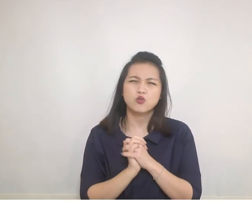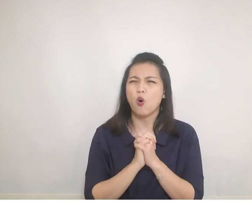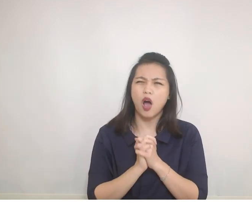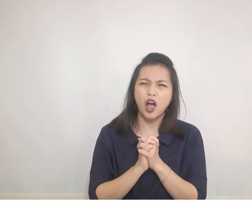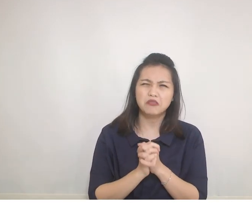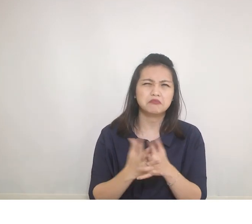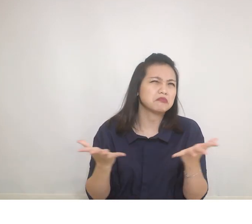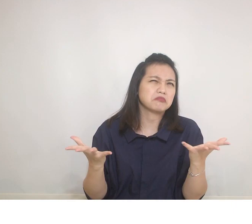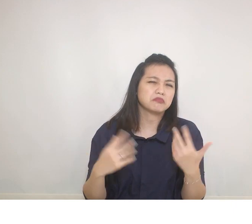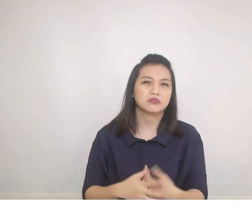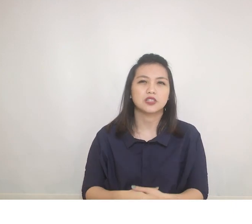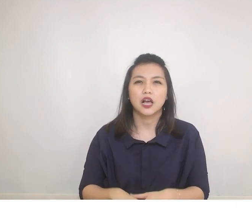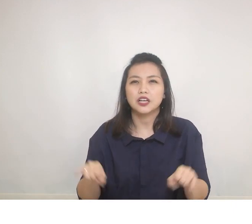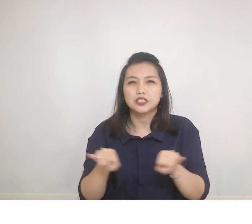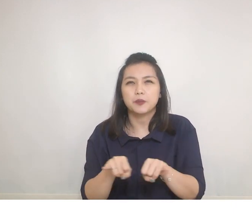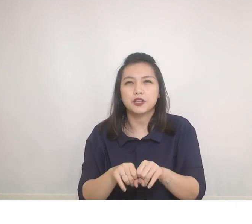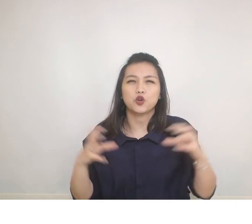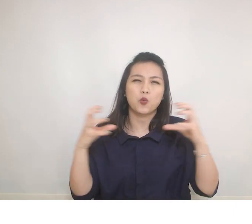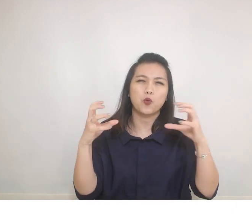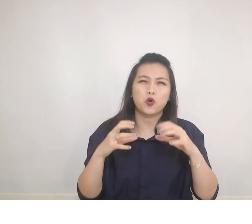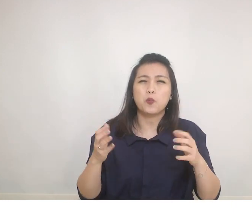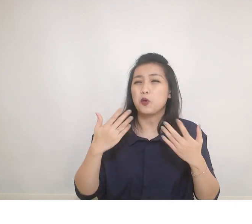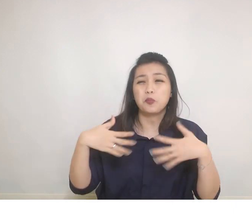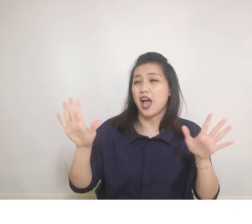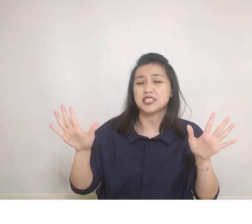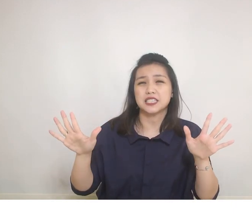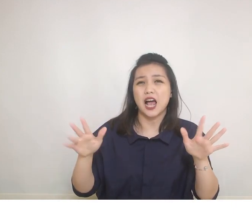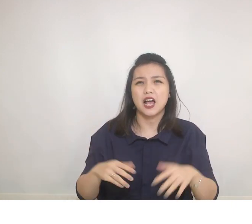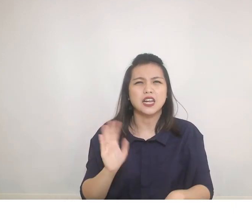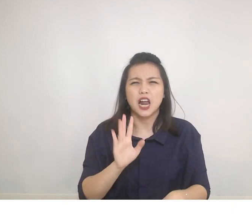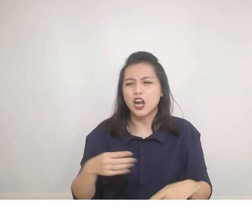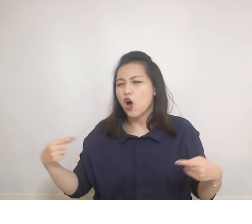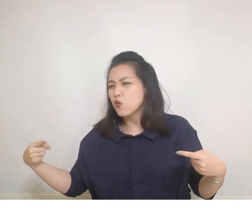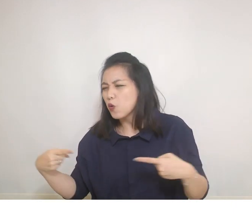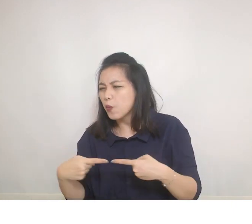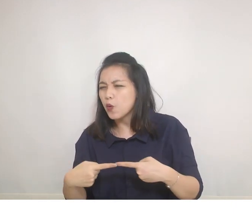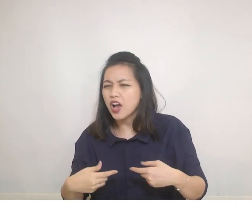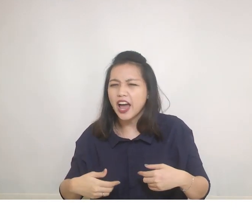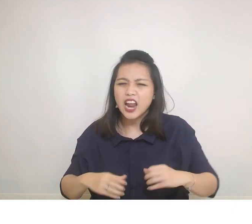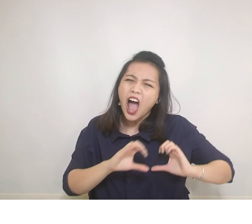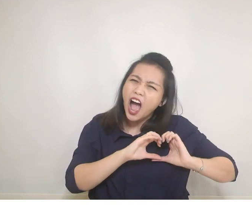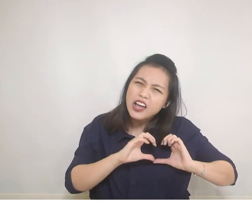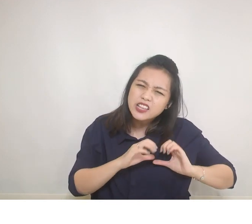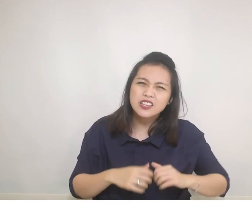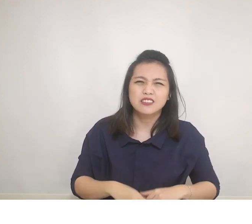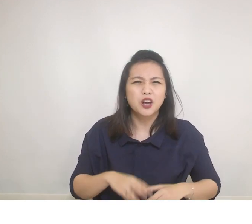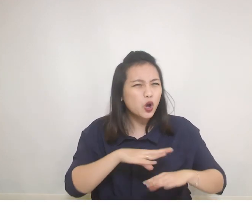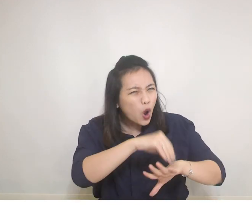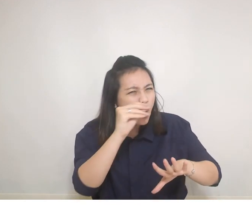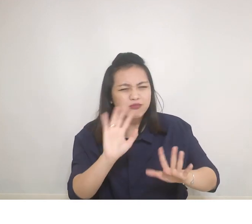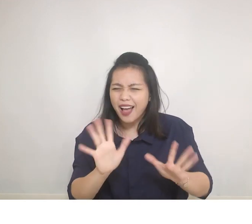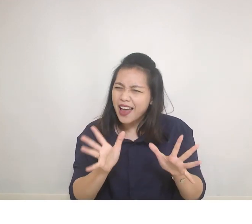angka 35. Bukan kesombongan ya, tapi benar-benar pertumbuhan itu datangnya dari Tuhan. Ketika kami membawa Tuhan masuk itu di dalam CG. Itu sekitar berapa